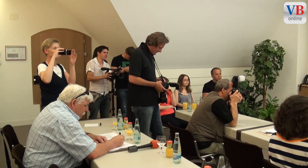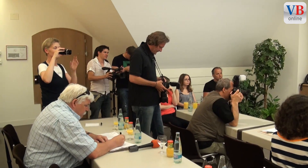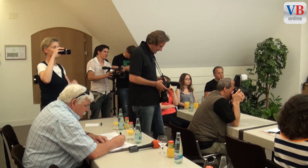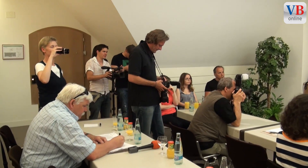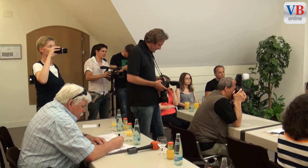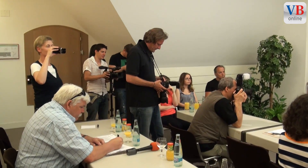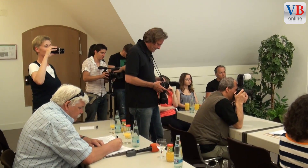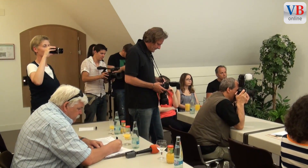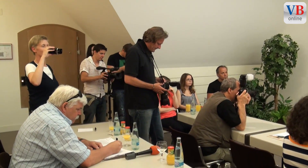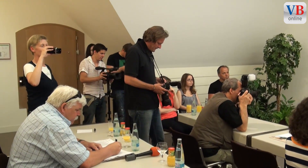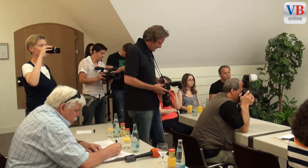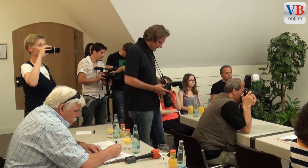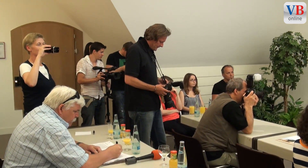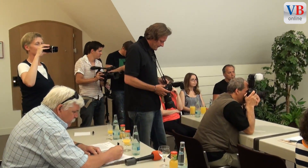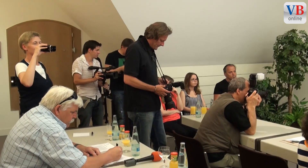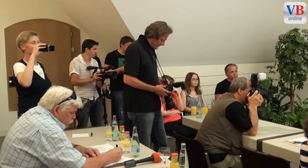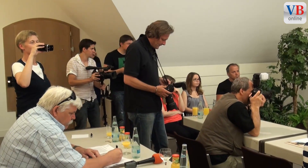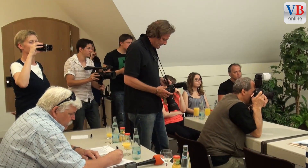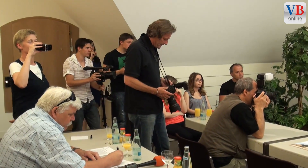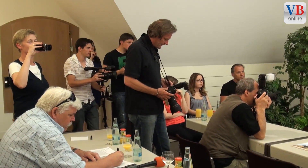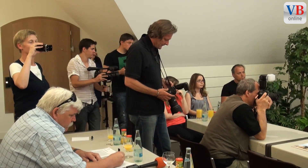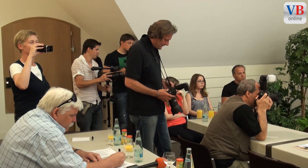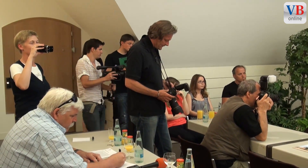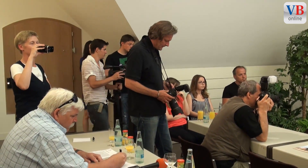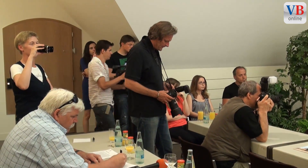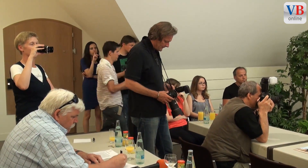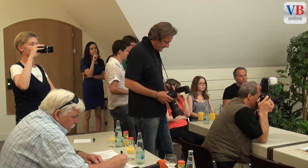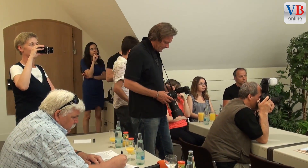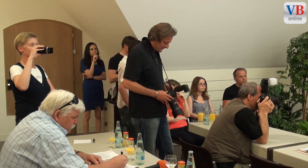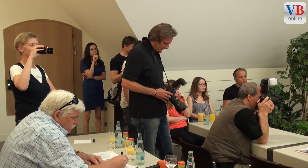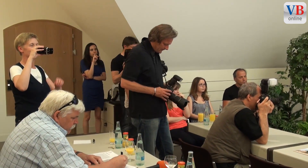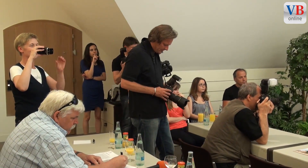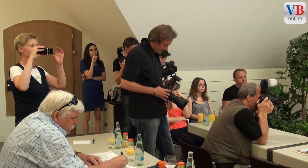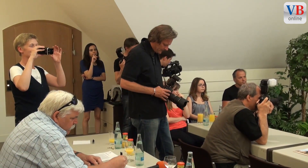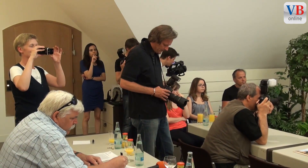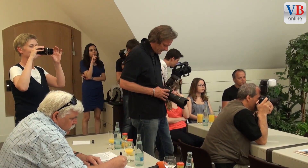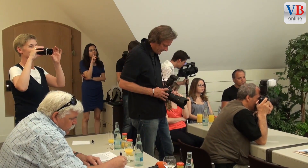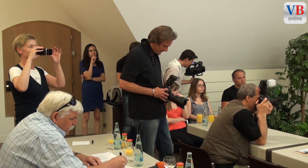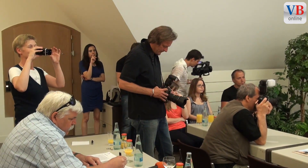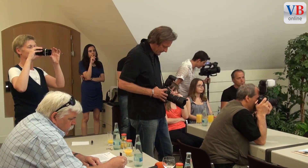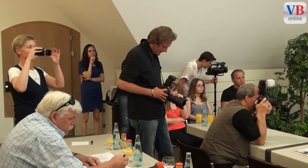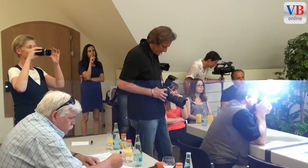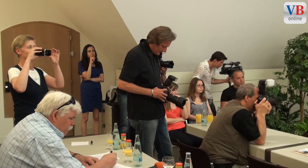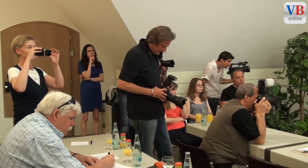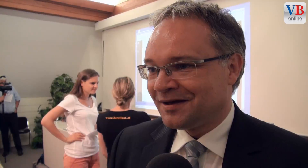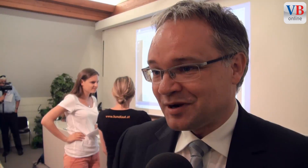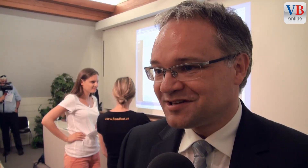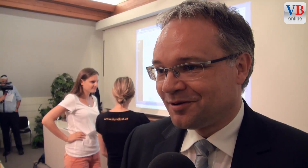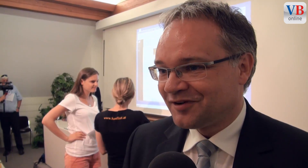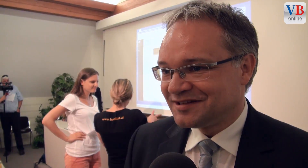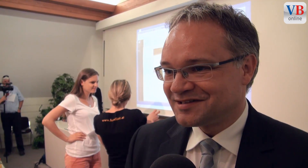natürlich, dass wir gerade für einen Teil von Menschen, die bislang den Zugang zu unseren Informationen nicht hatten, damit zu ermöglichen. Und es war eine spezielle